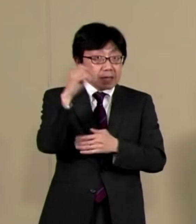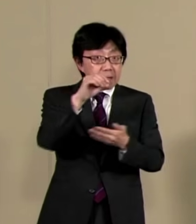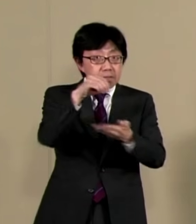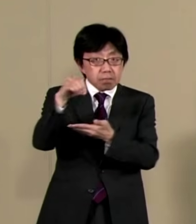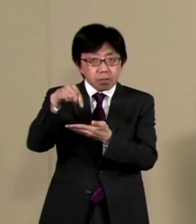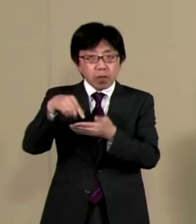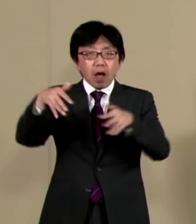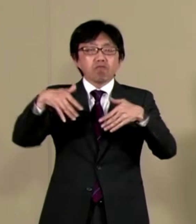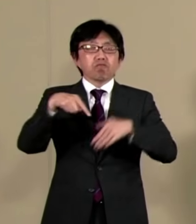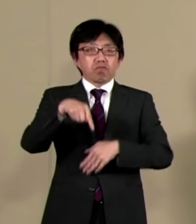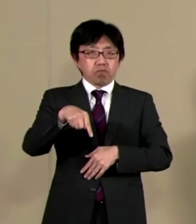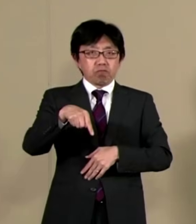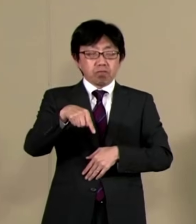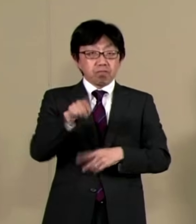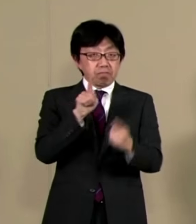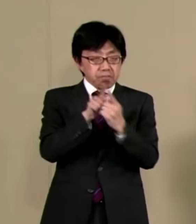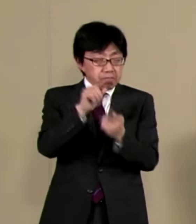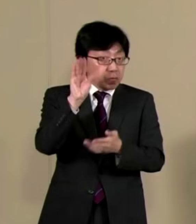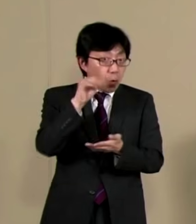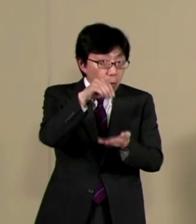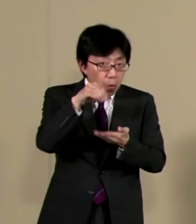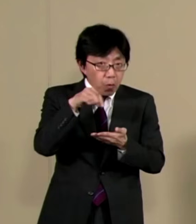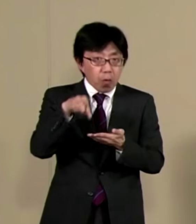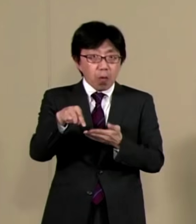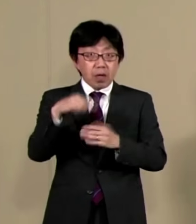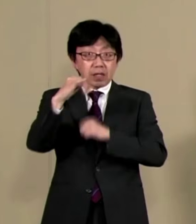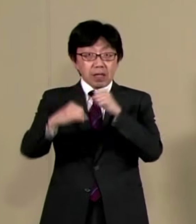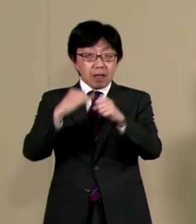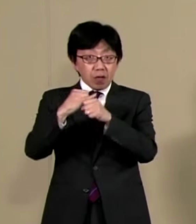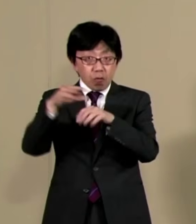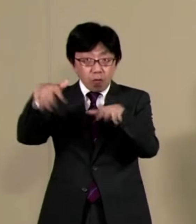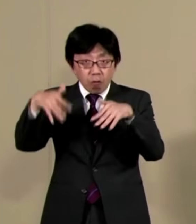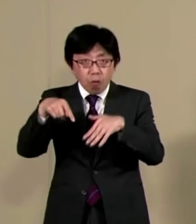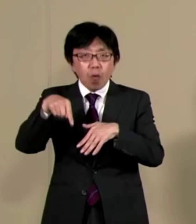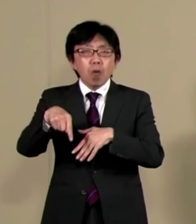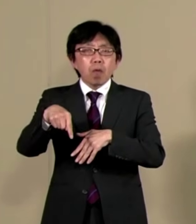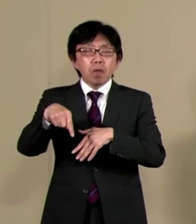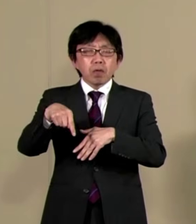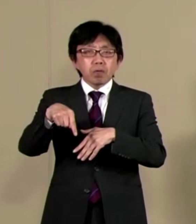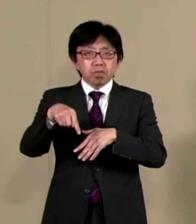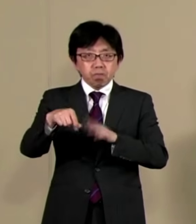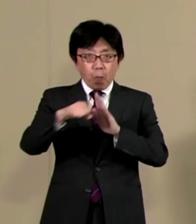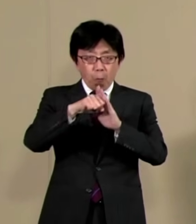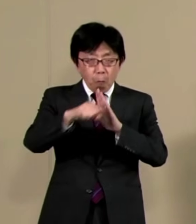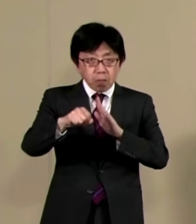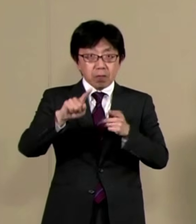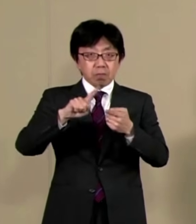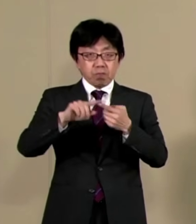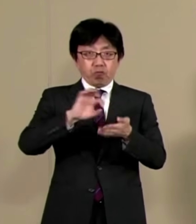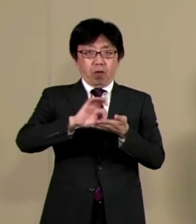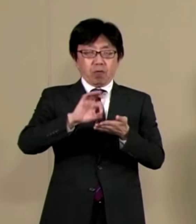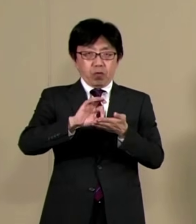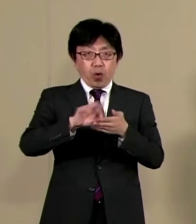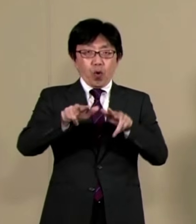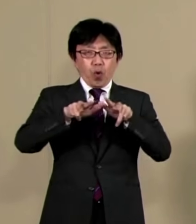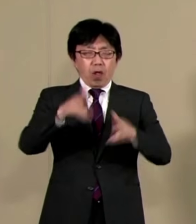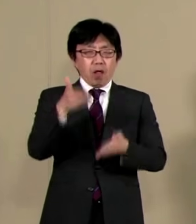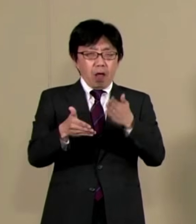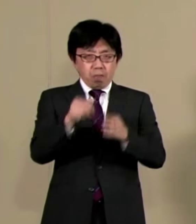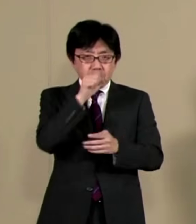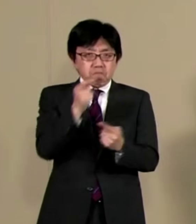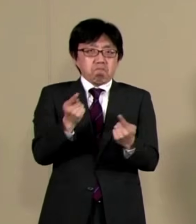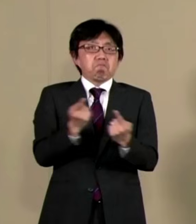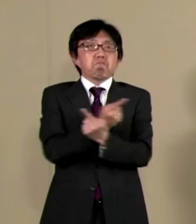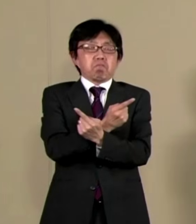ですアナログ情報デジタル情報を効率的に収集し行政サービスの最適化を進め